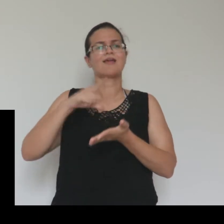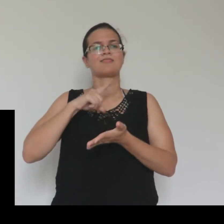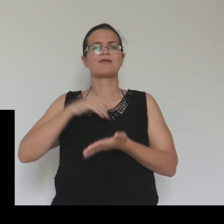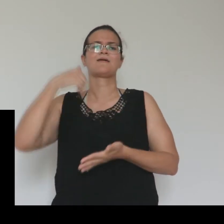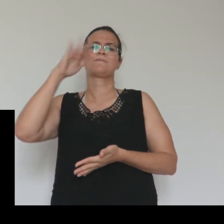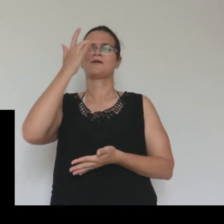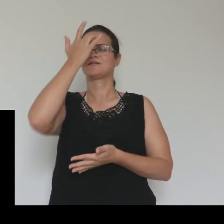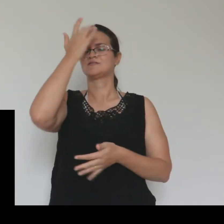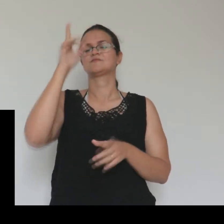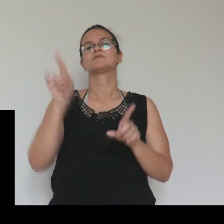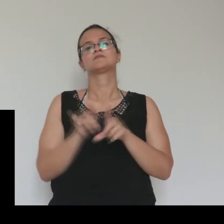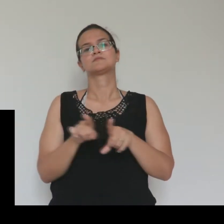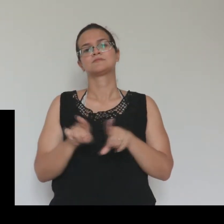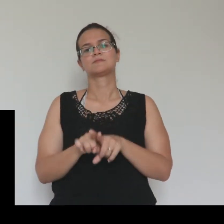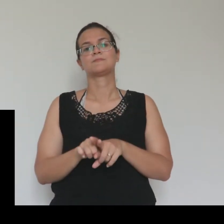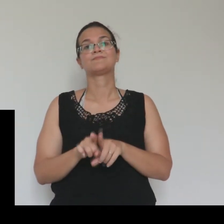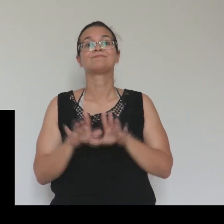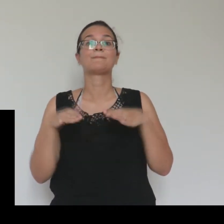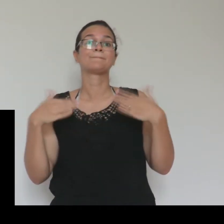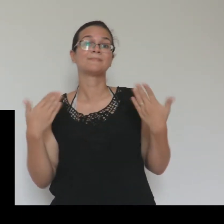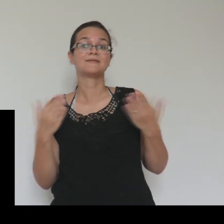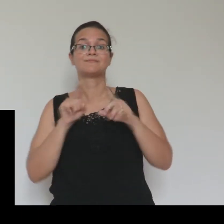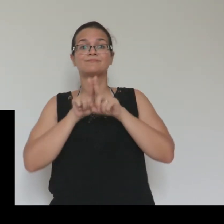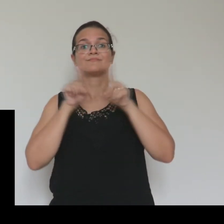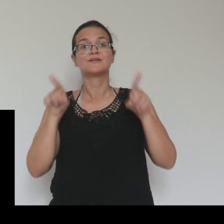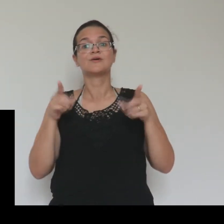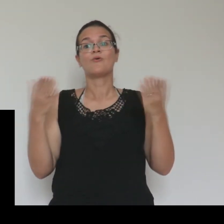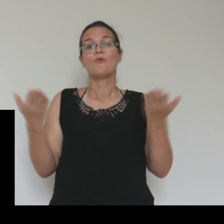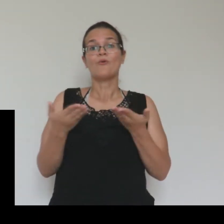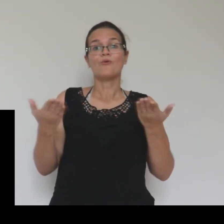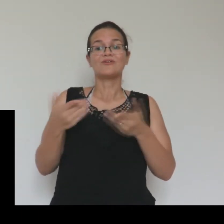grande maioria dos surdos tem dificuldade na escrita.